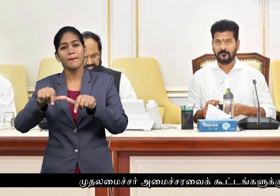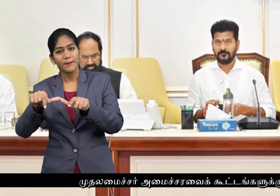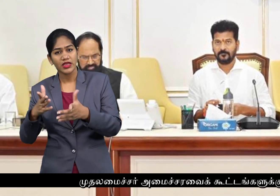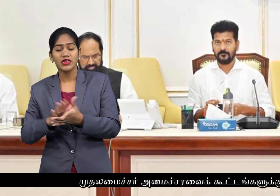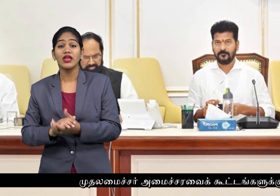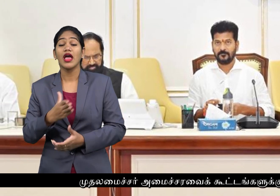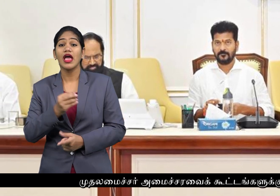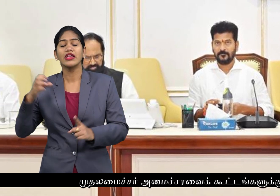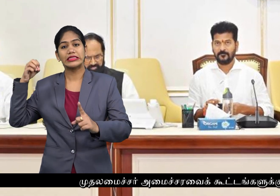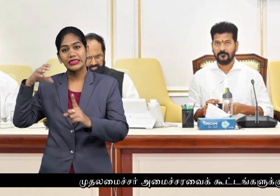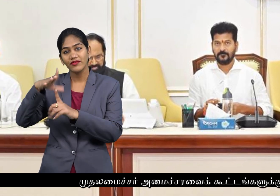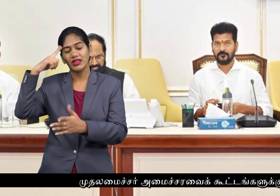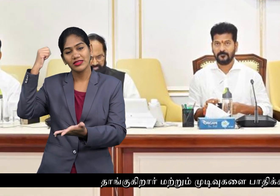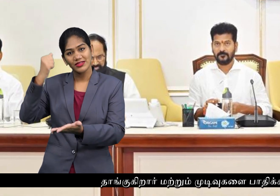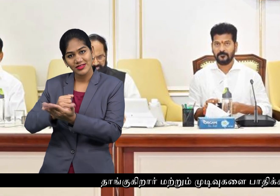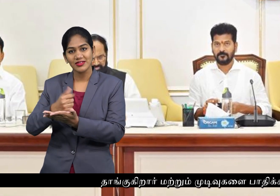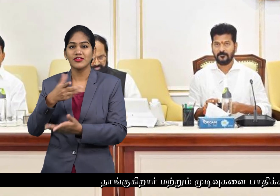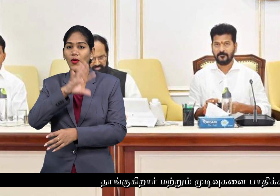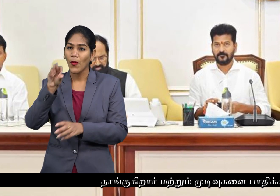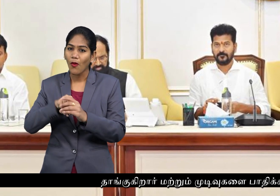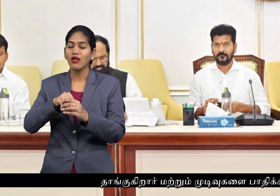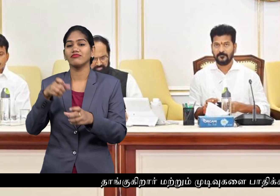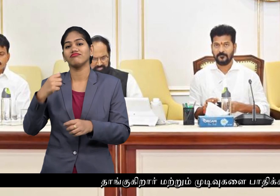முதலமைச்சர் அமைச்சரவை கூட்டங்களுக்கு தலைமை